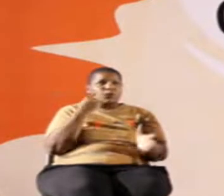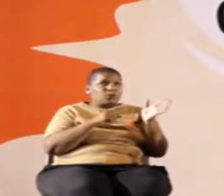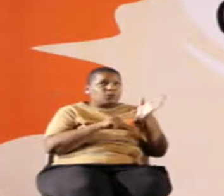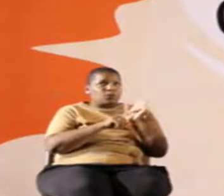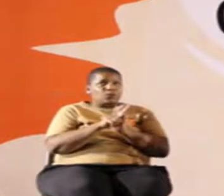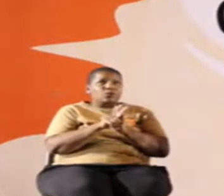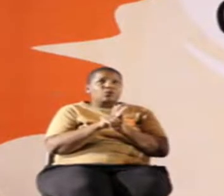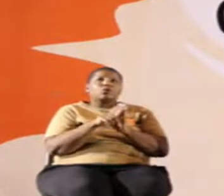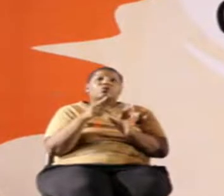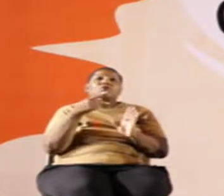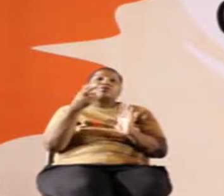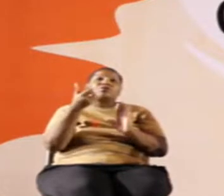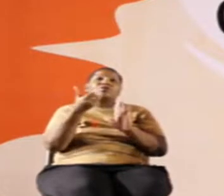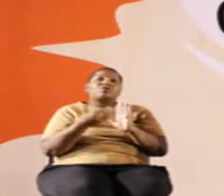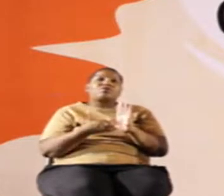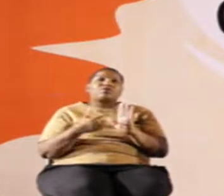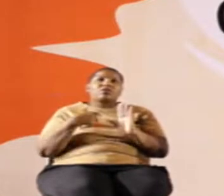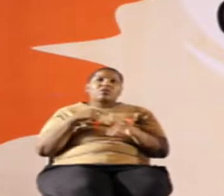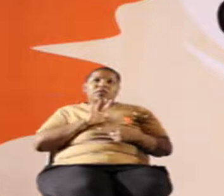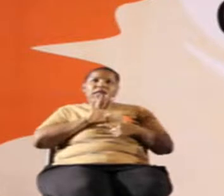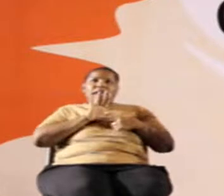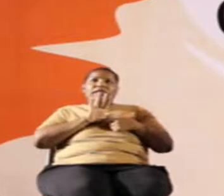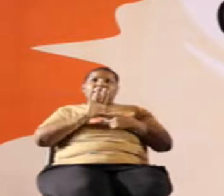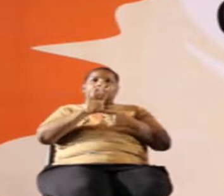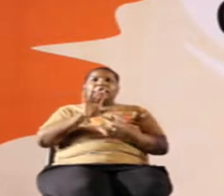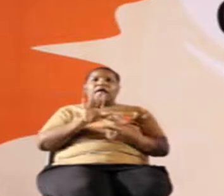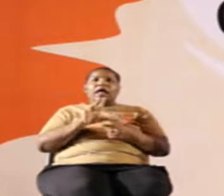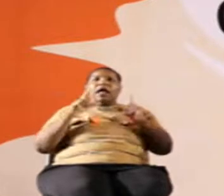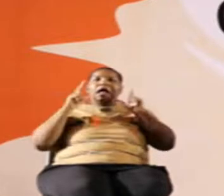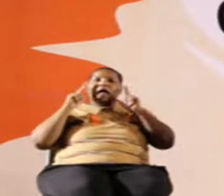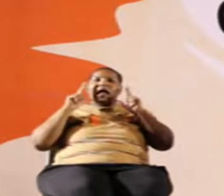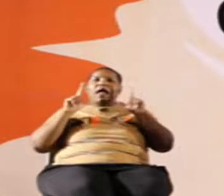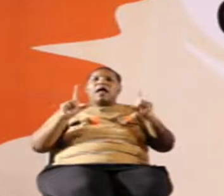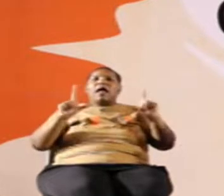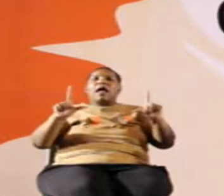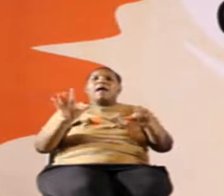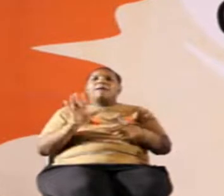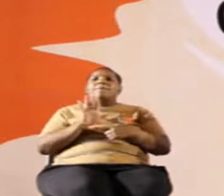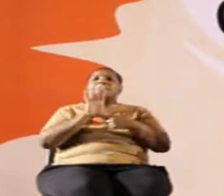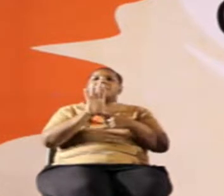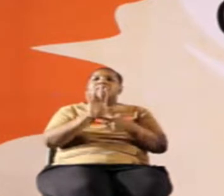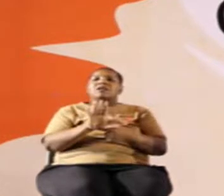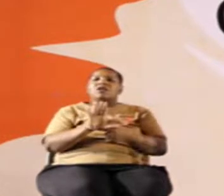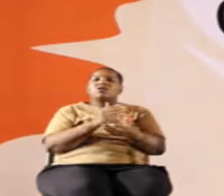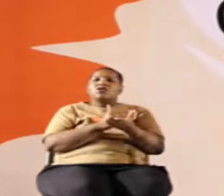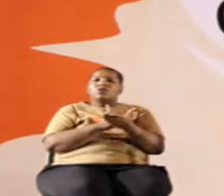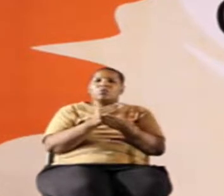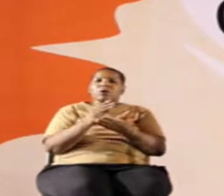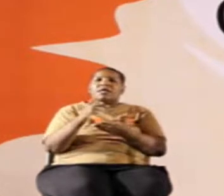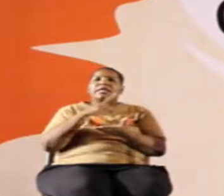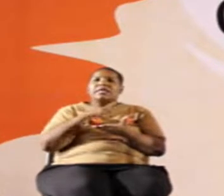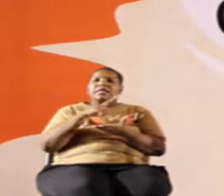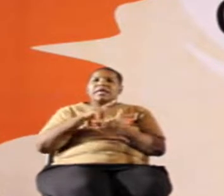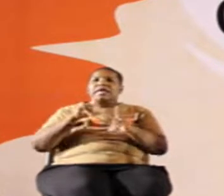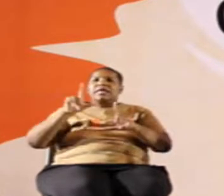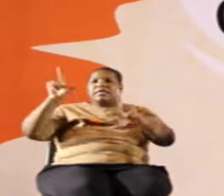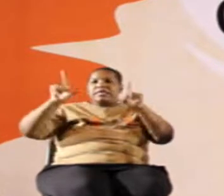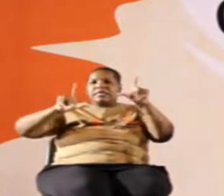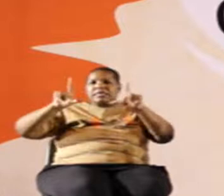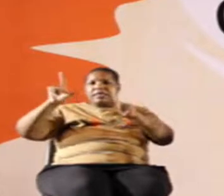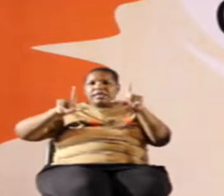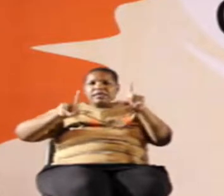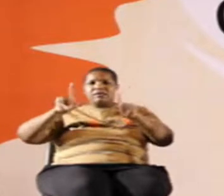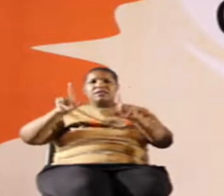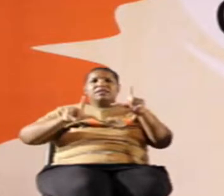sobre essa aparição que a gente começa a ter nas grandes redes de televisão,